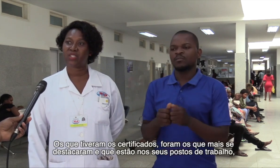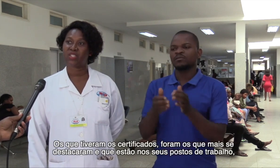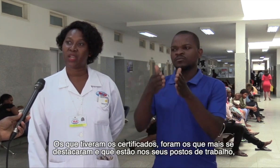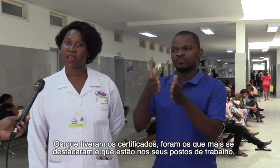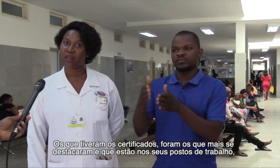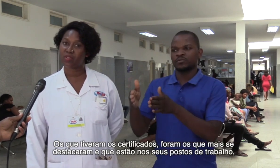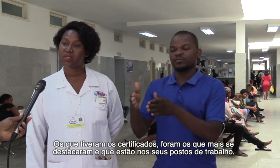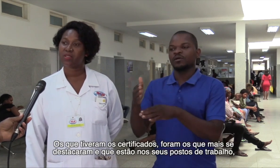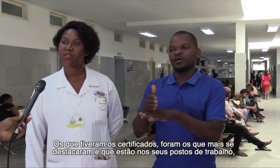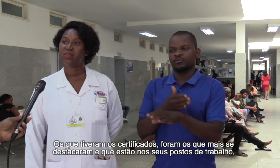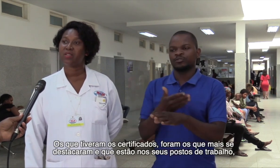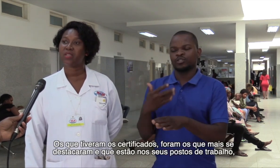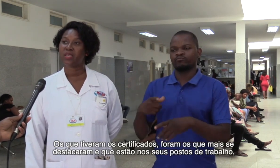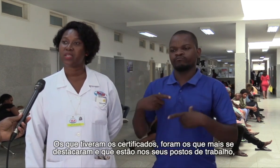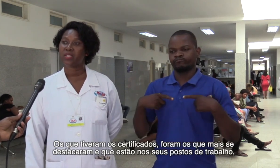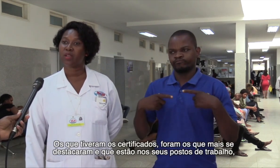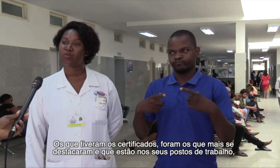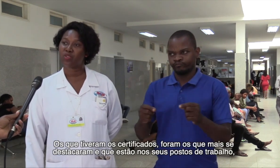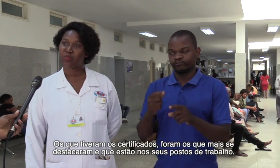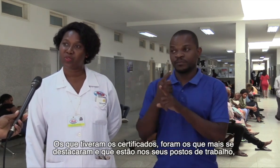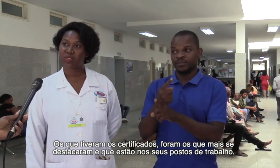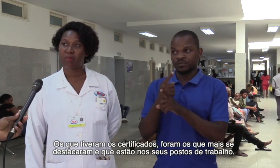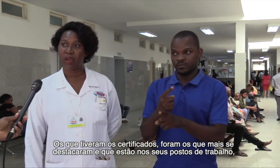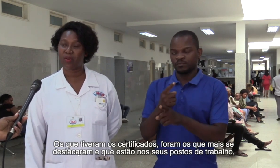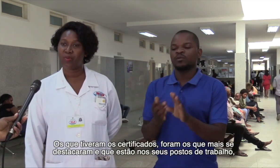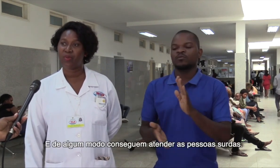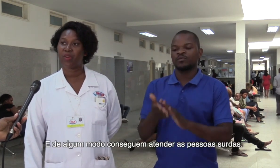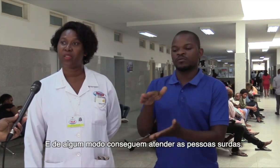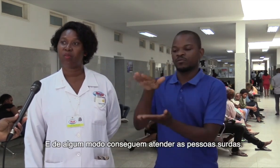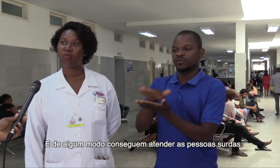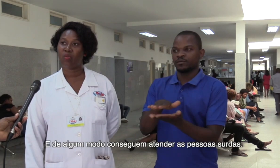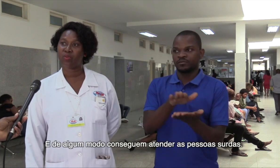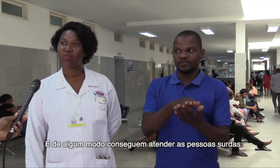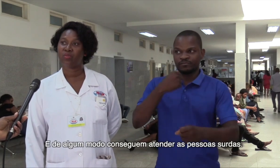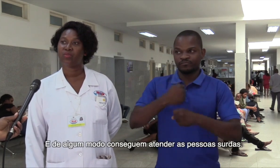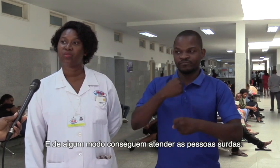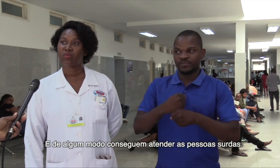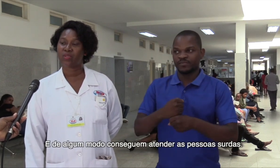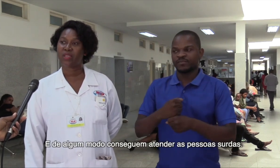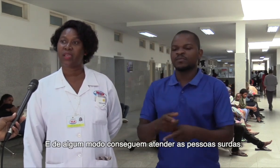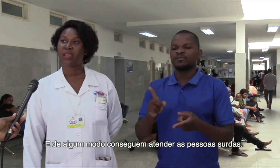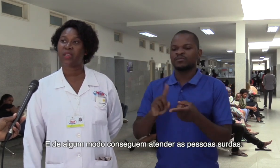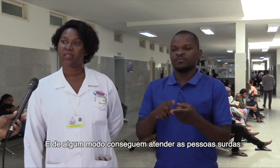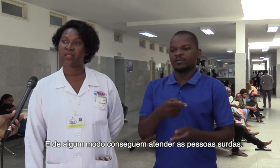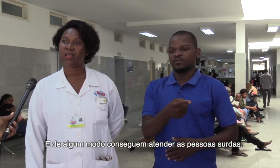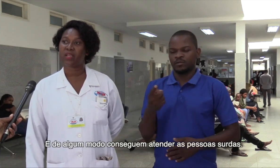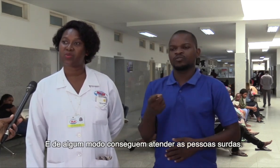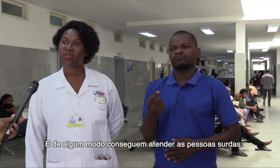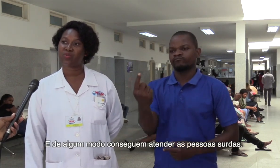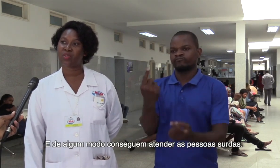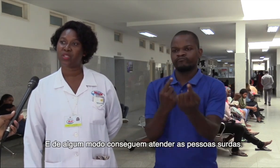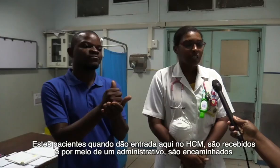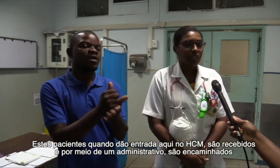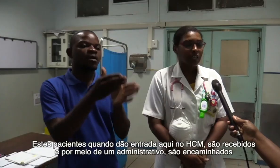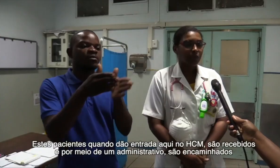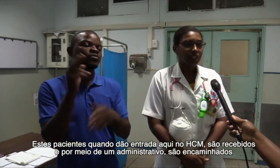mais destacaram-se e que estão nos seus postos de trabalho e, de algum modo, conseguem atender as